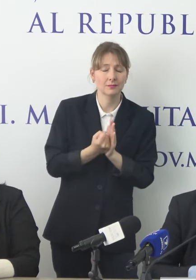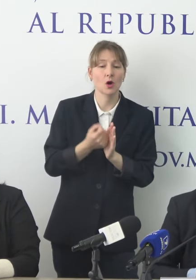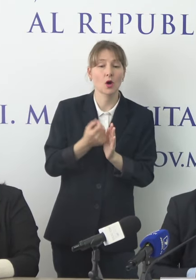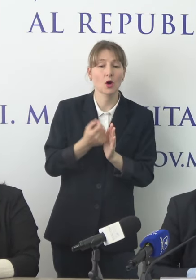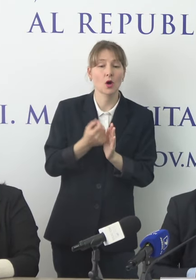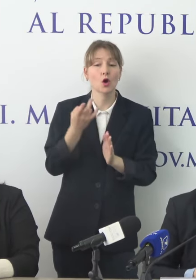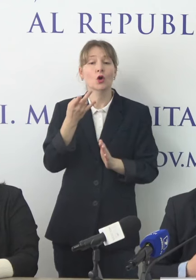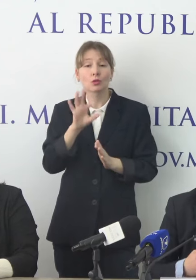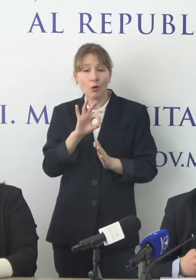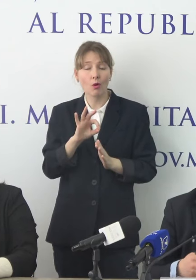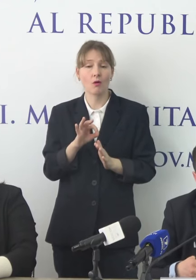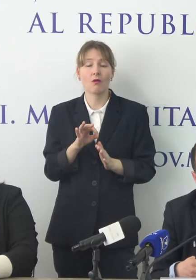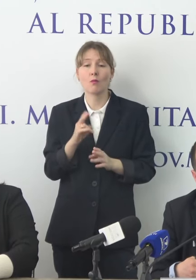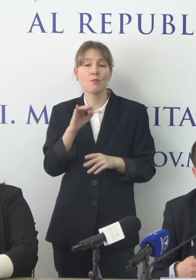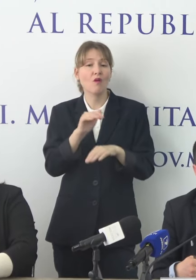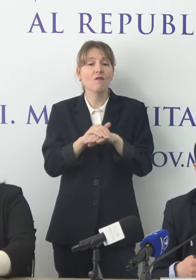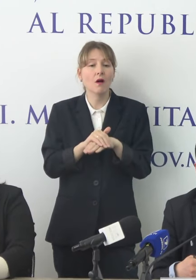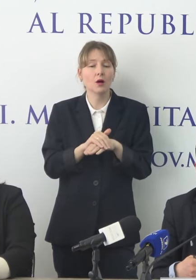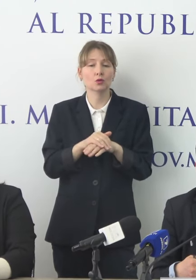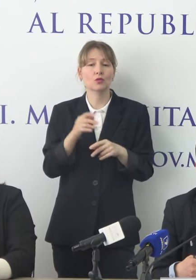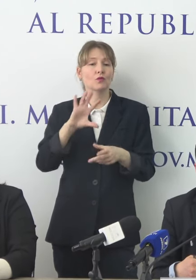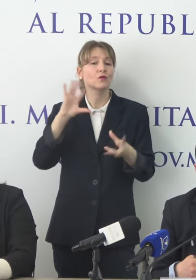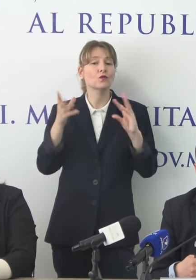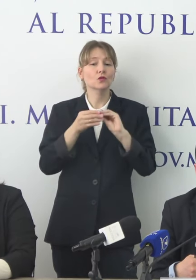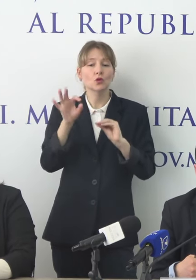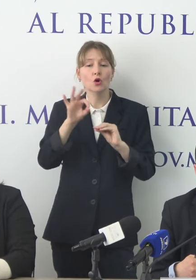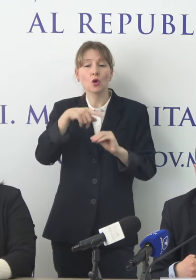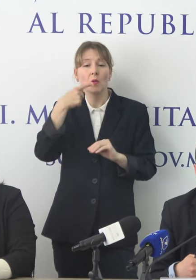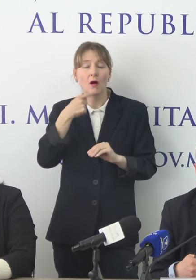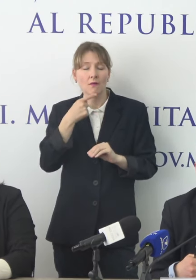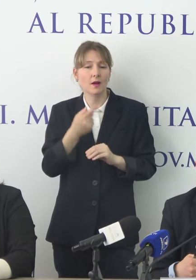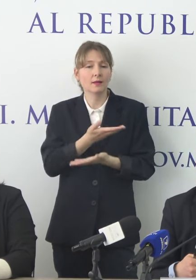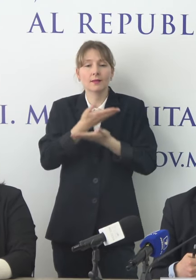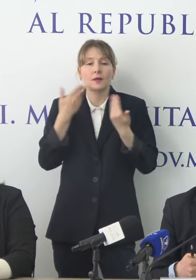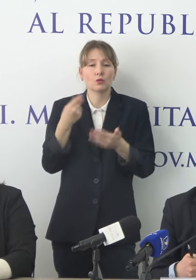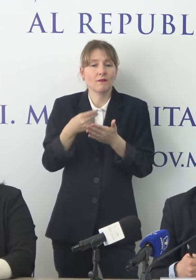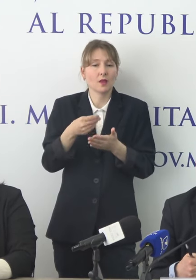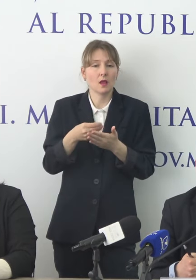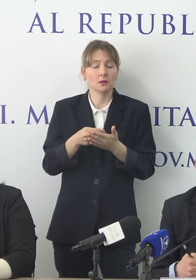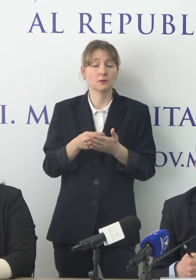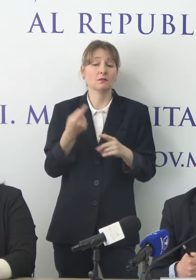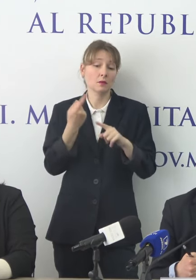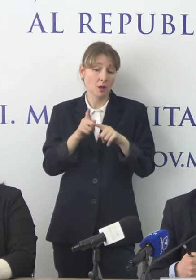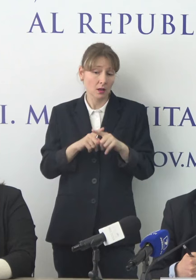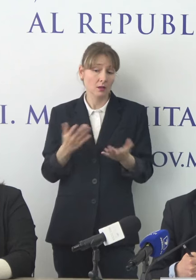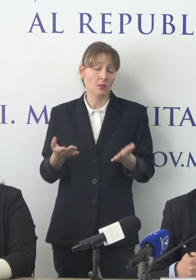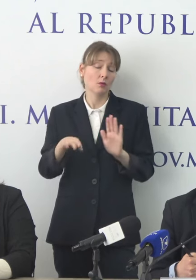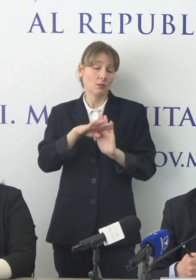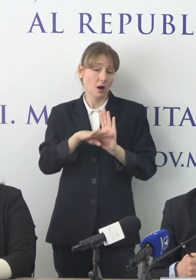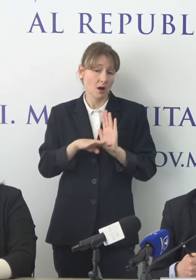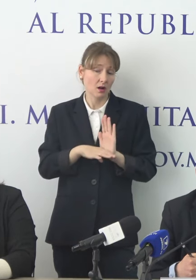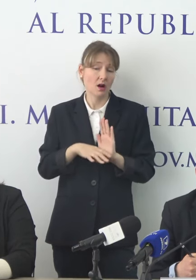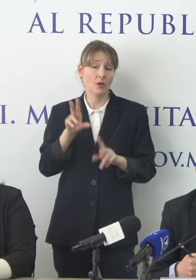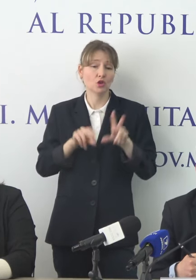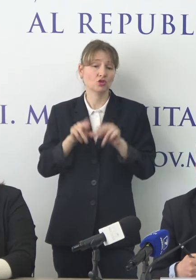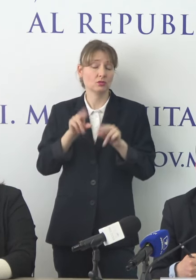în prima linie, ele întârzie să apară. Și o asemenea atitudine este una lașă pe care eu ca și ministru